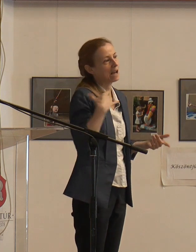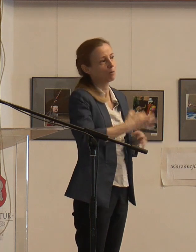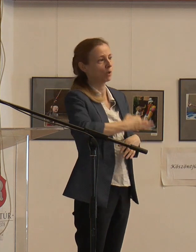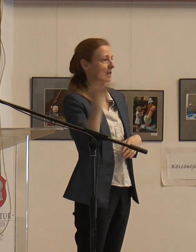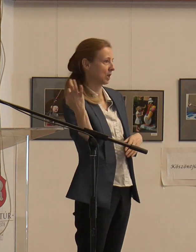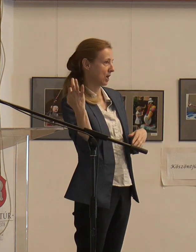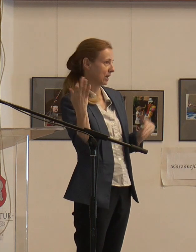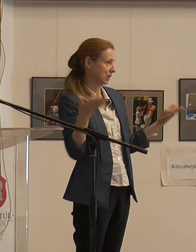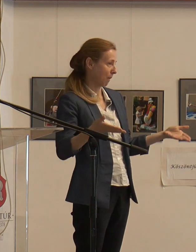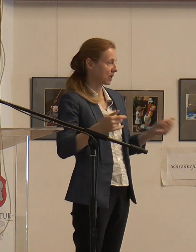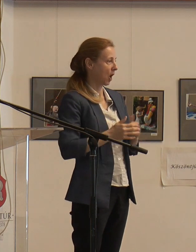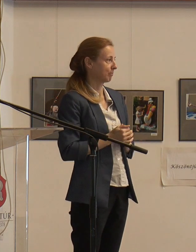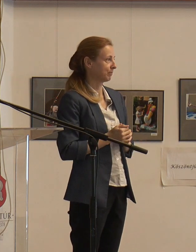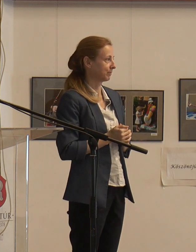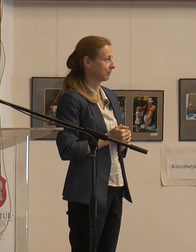napra.